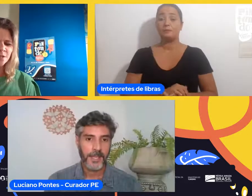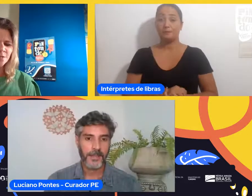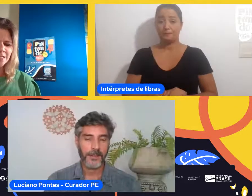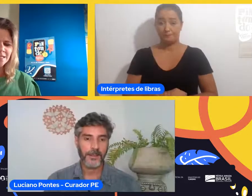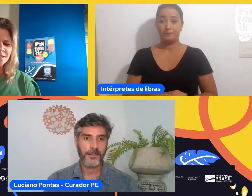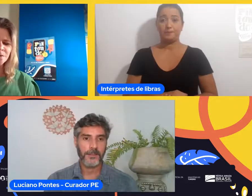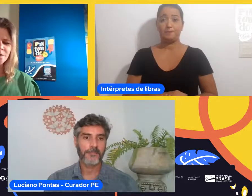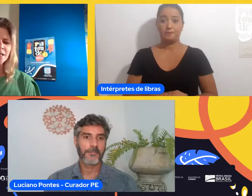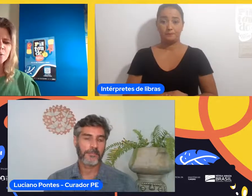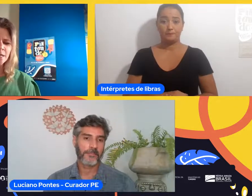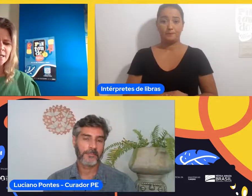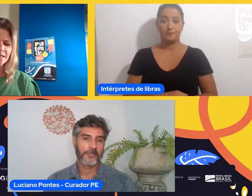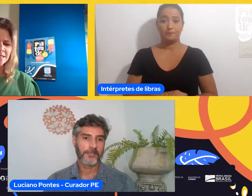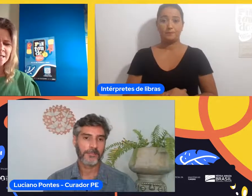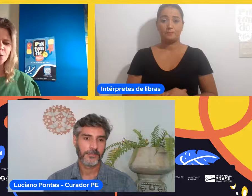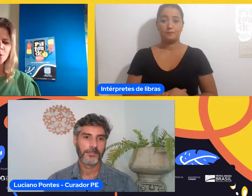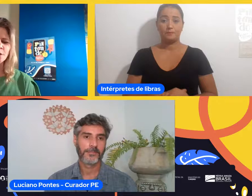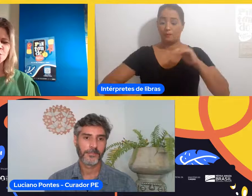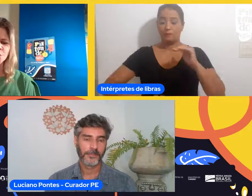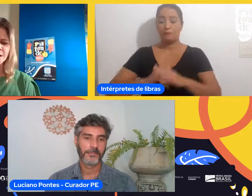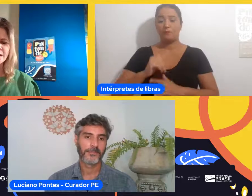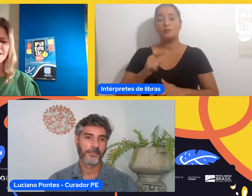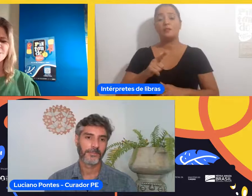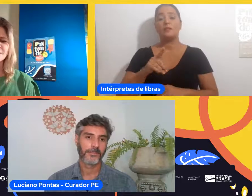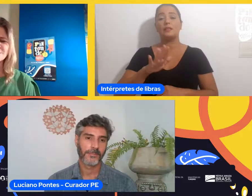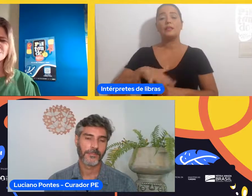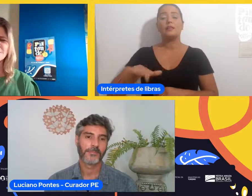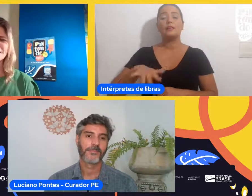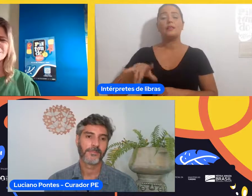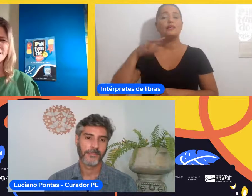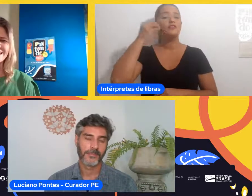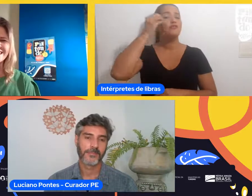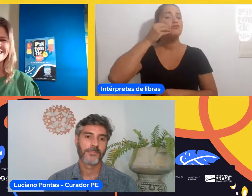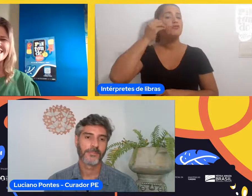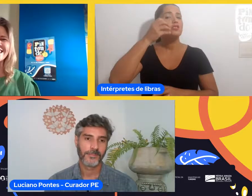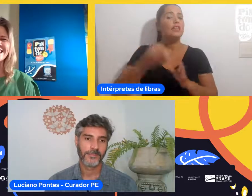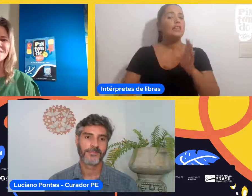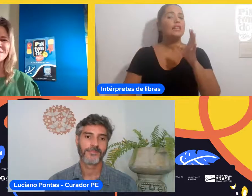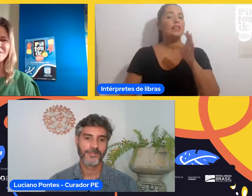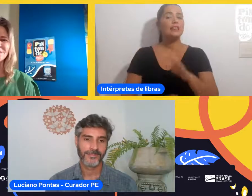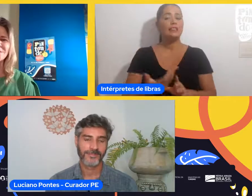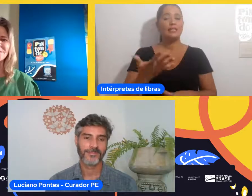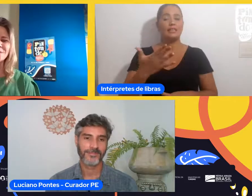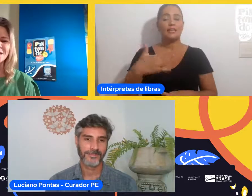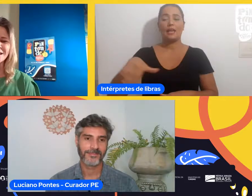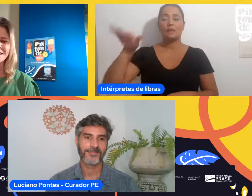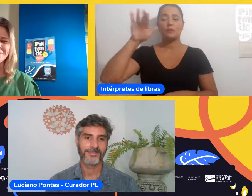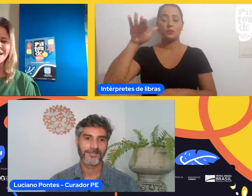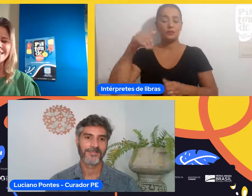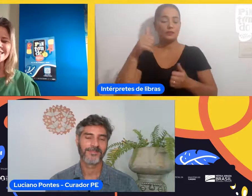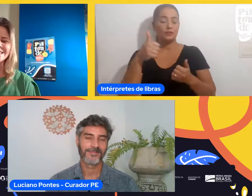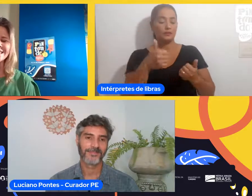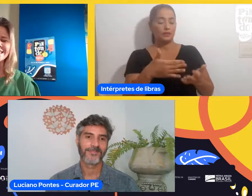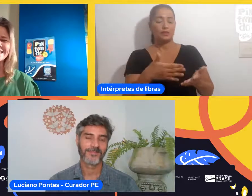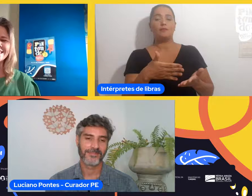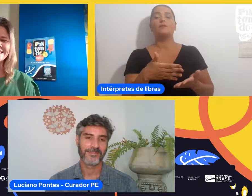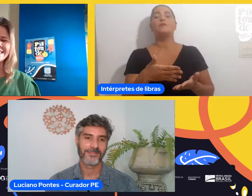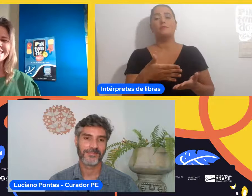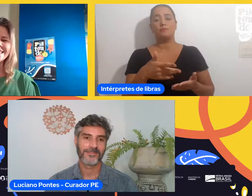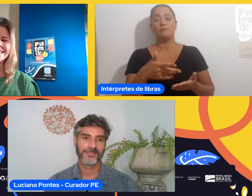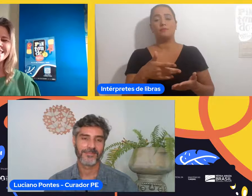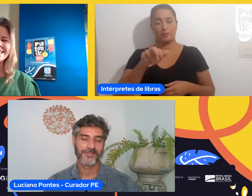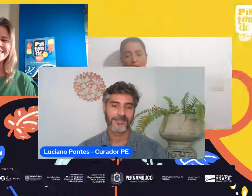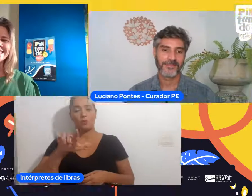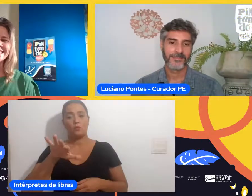A função da criança é viver a experiência, a do adulto é criar condições para a experiência, que é o que Paulo Foch fala demais, né?